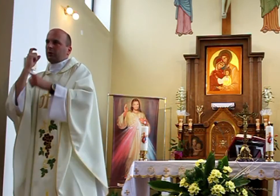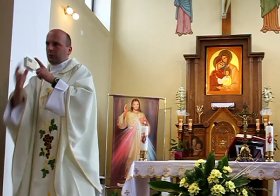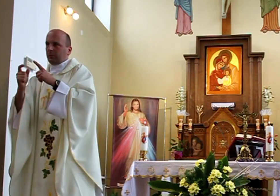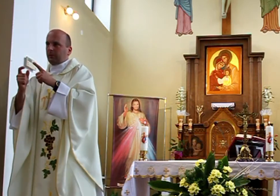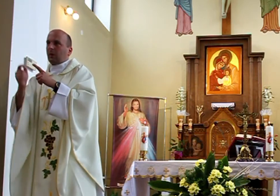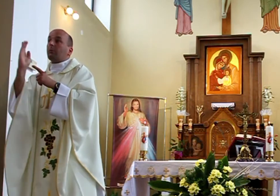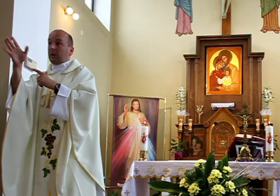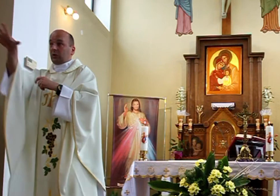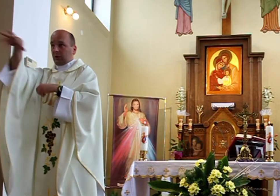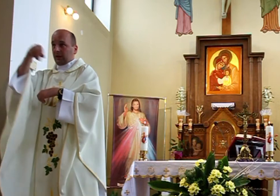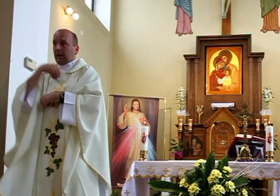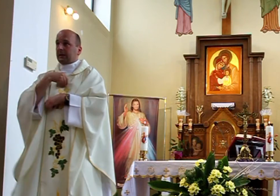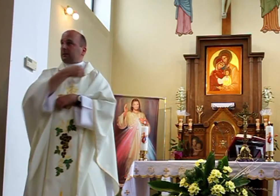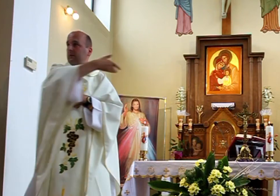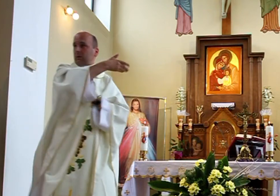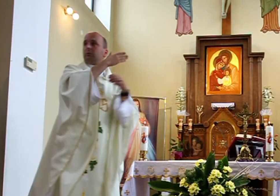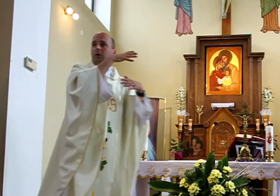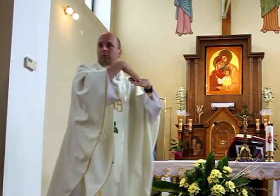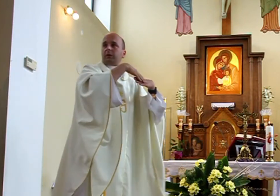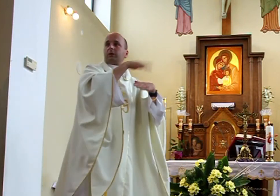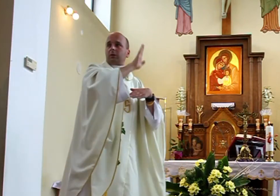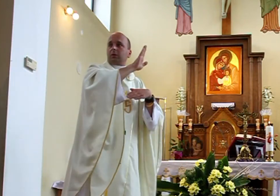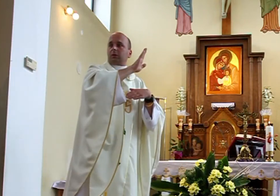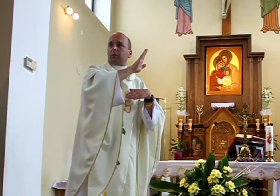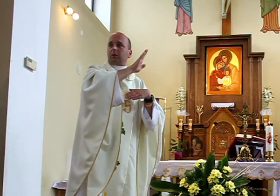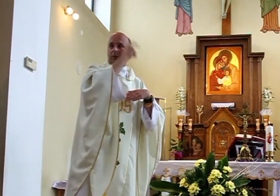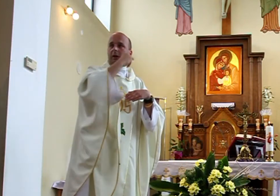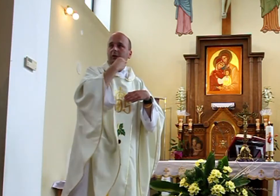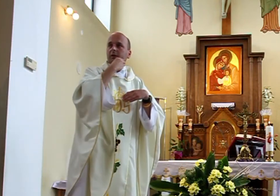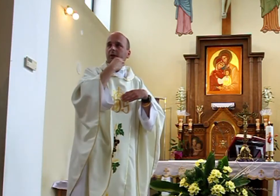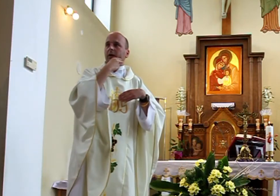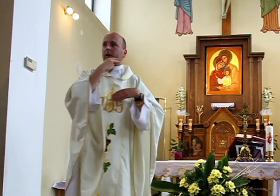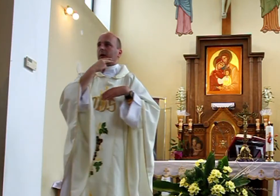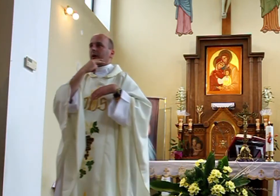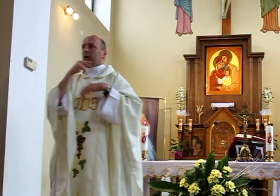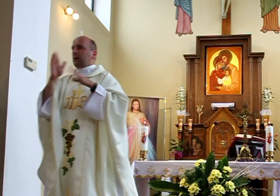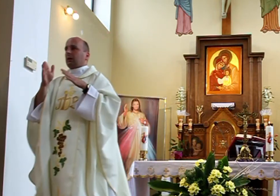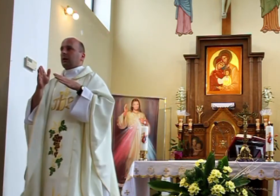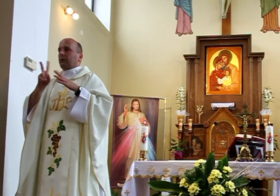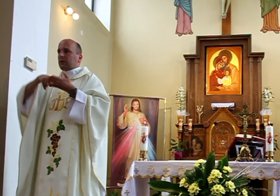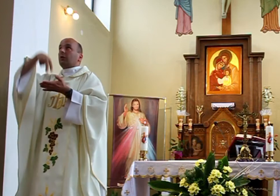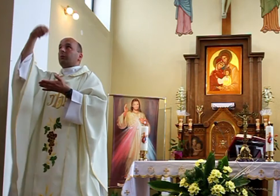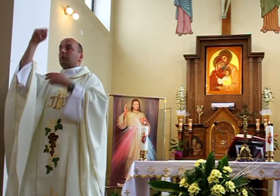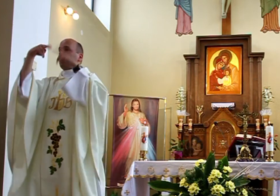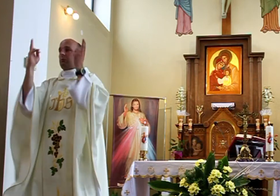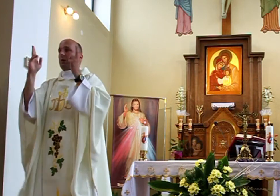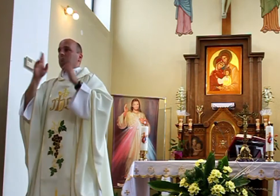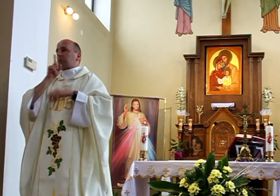słów, będziecie razem ze mną blisko Boga Ojca. I tyle. Wstąpił do nieba.